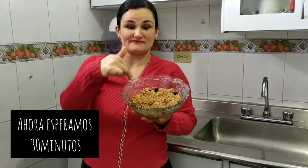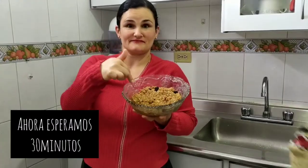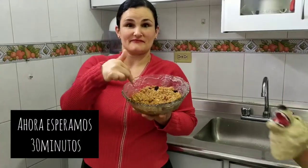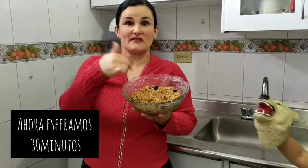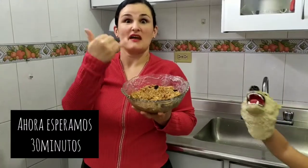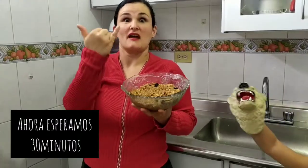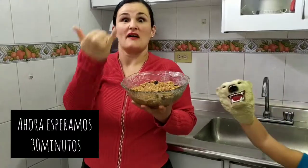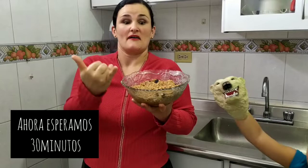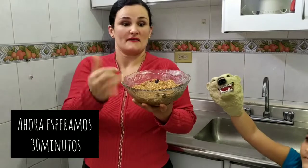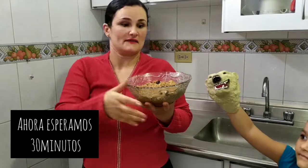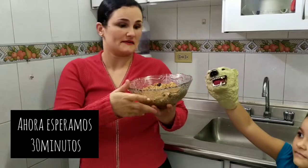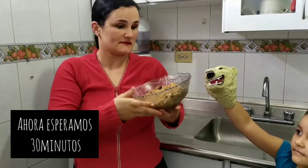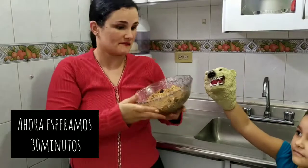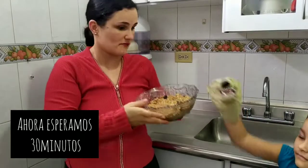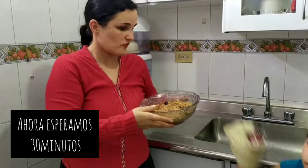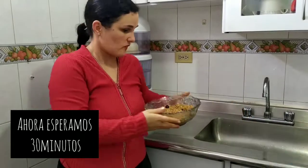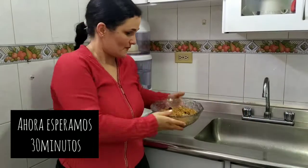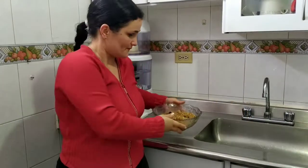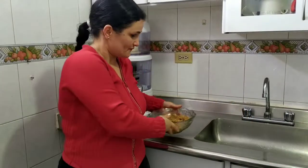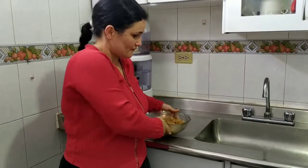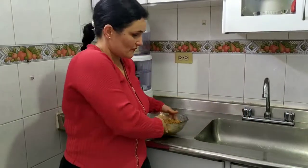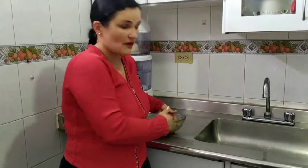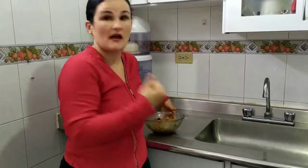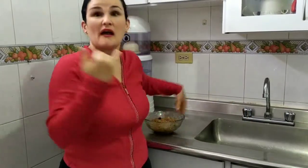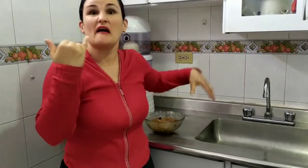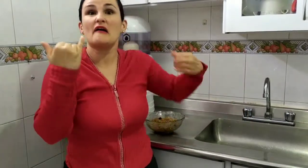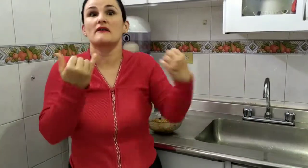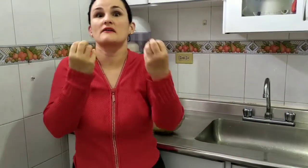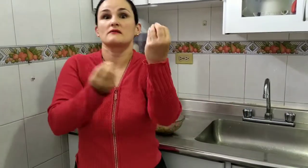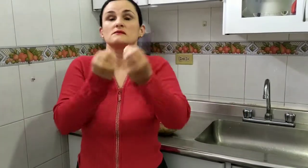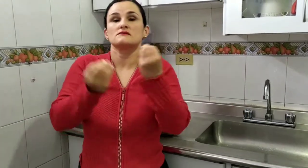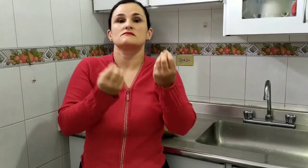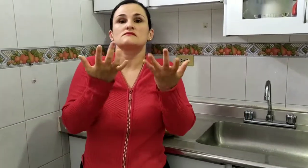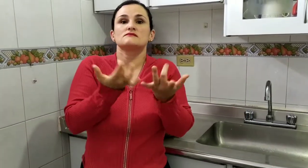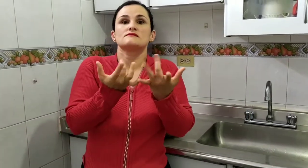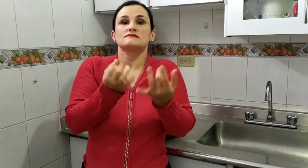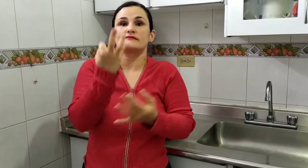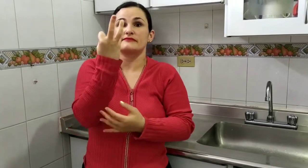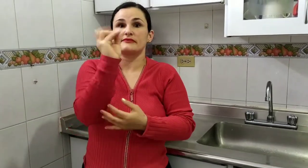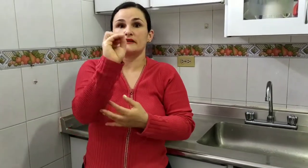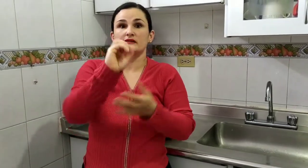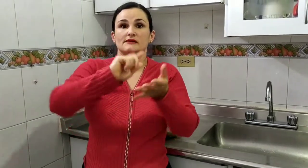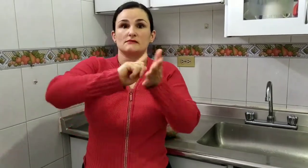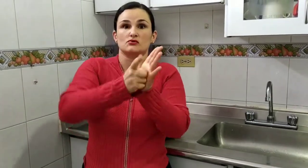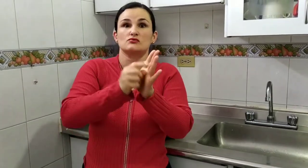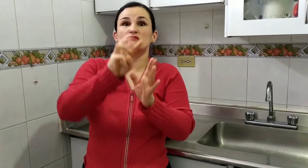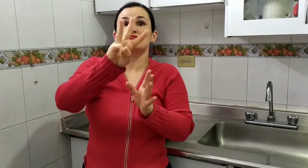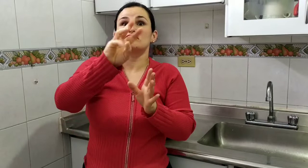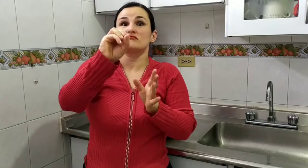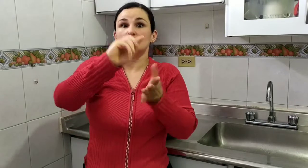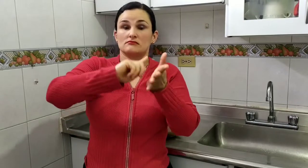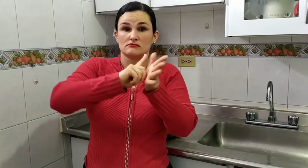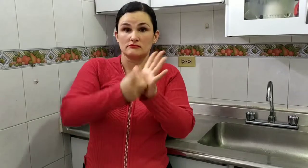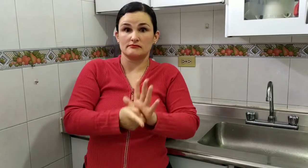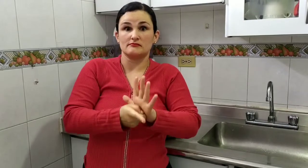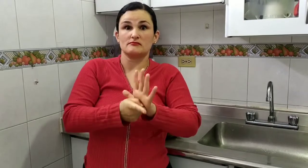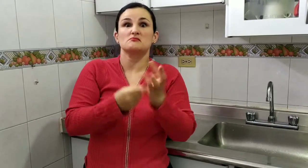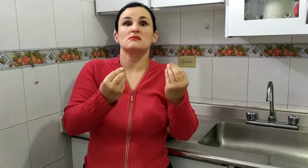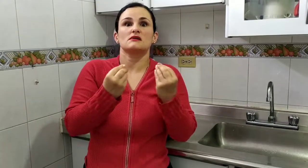Listo, ya quedó así nuestra masa. Ahora lo que vamos a hacer es que vamos a dejarla reposar 30